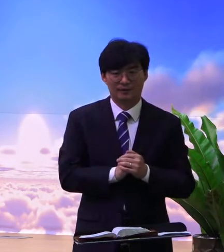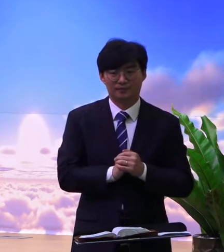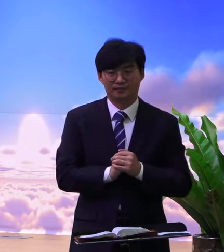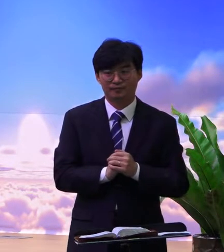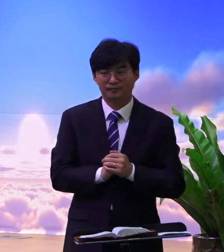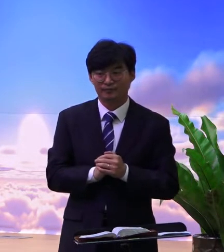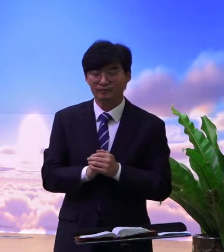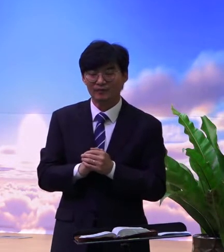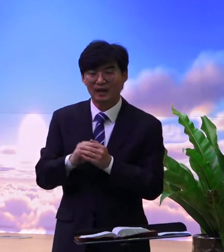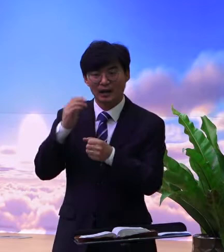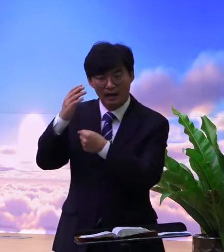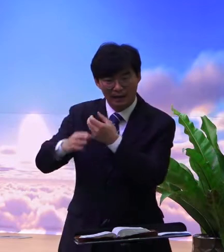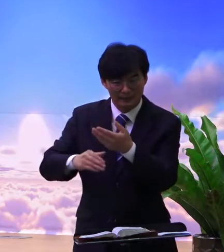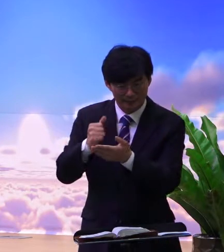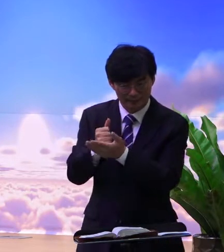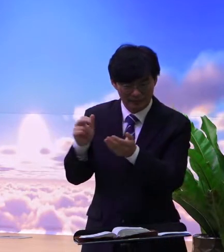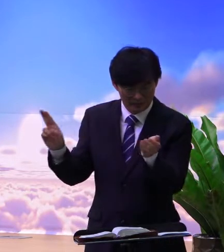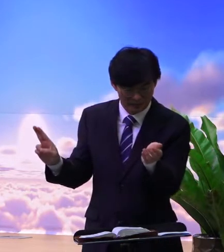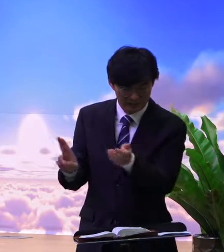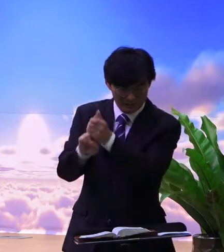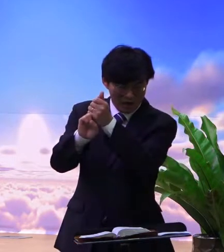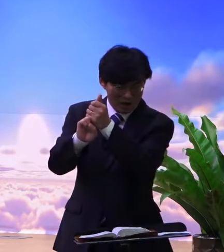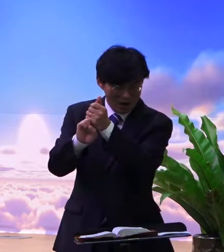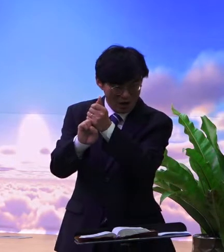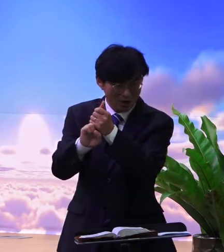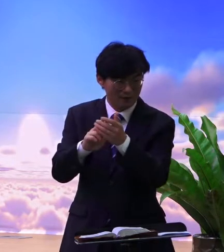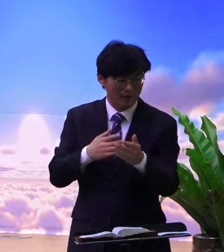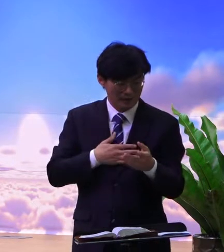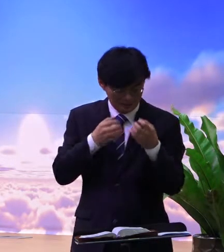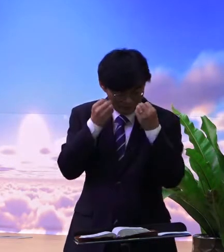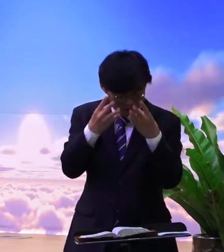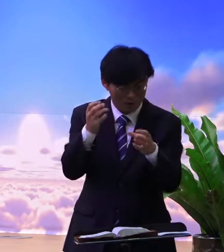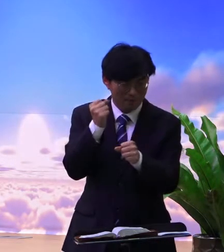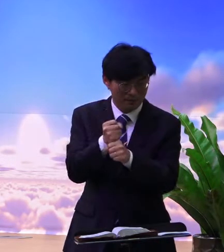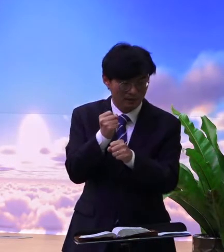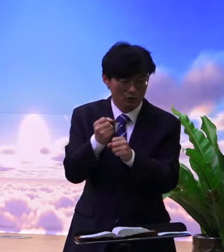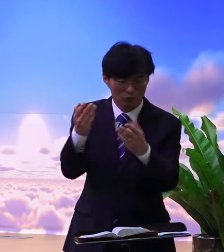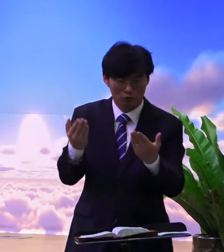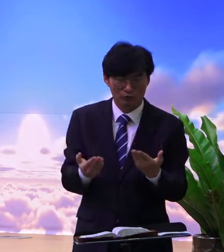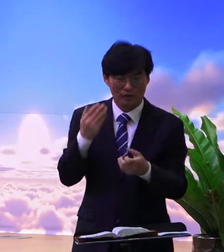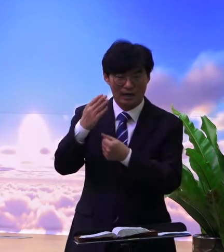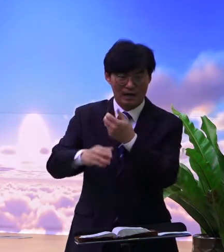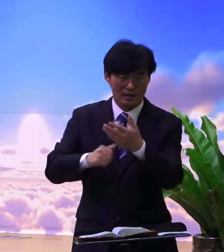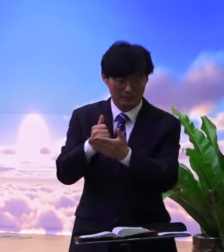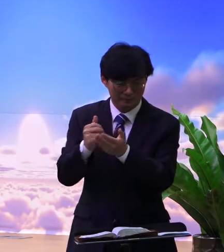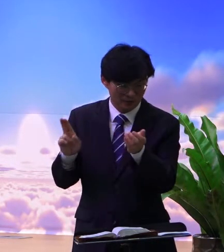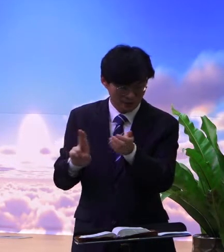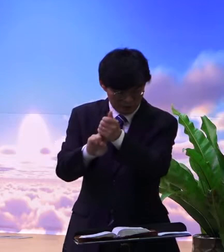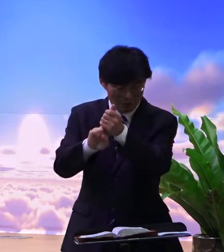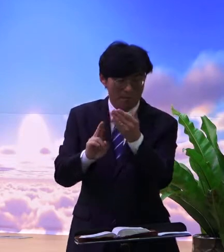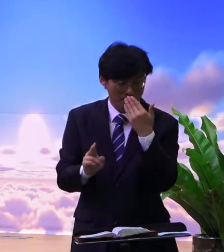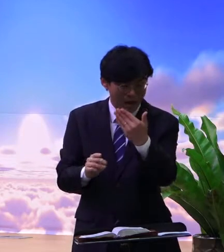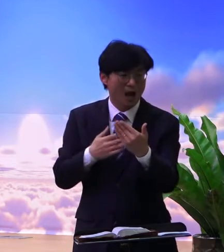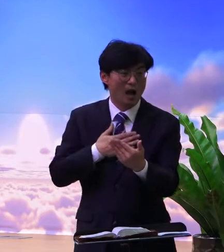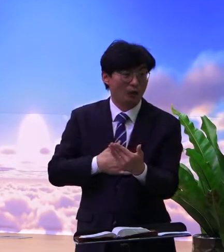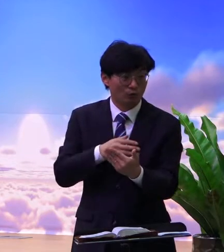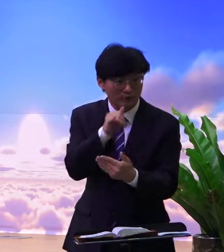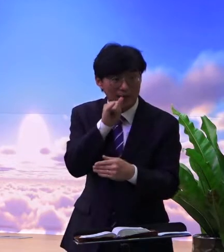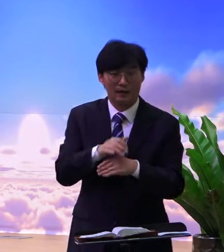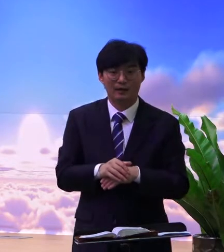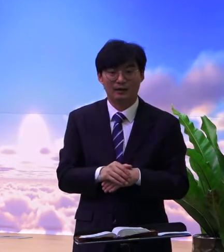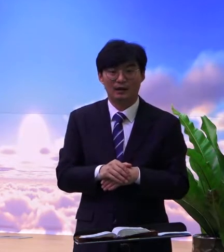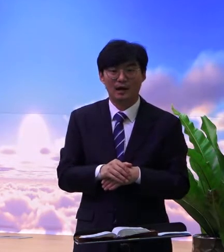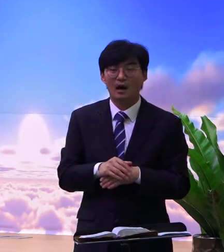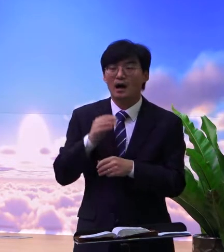하나님이 기적의 하나님이라는 것을 우리는 알고는 있는데 그 하나님이 내